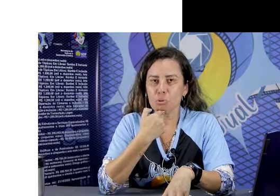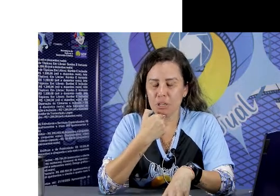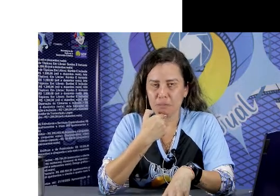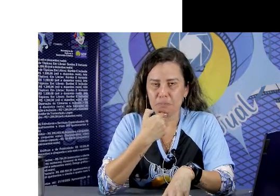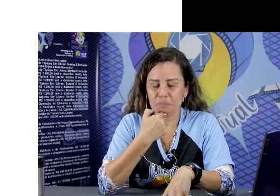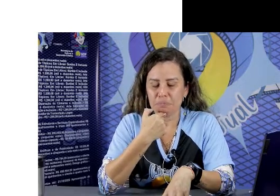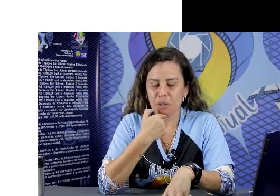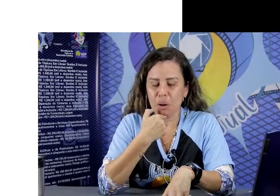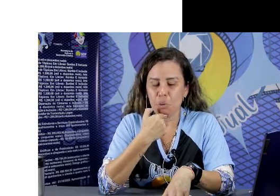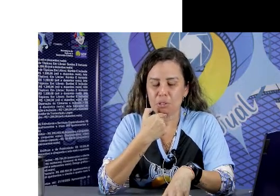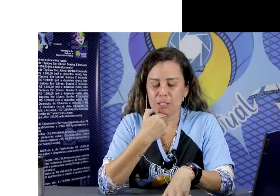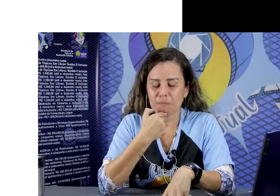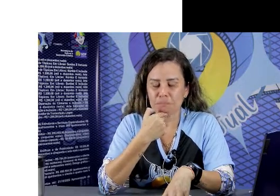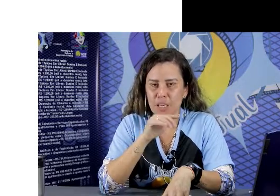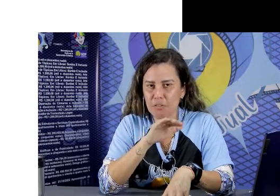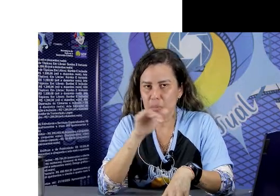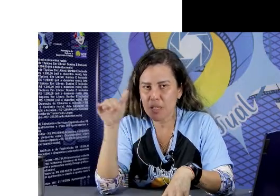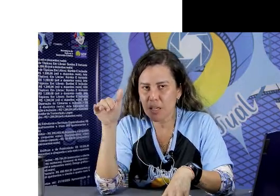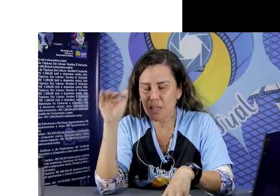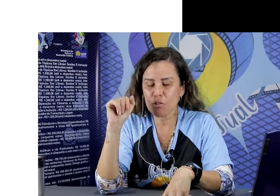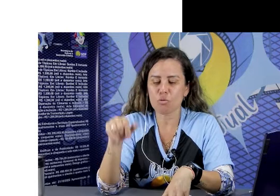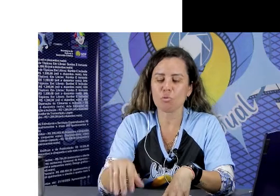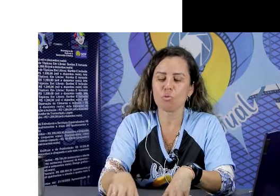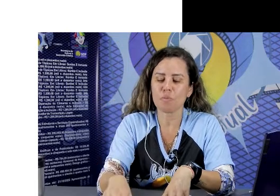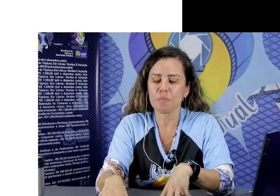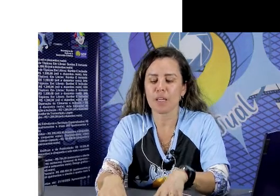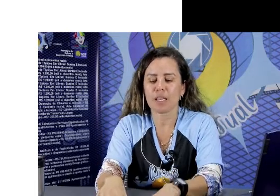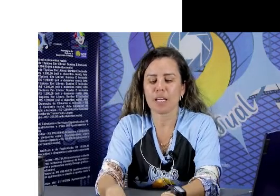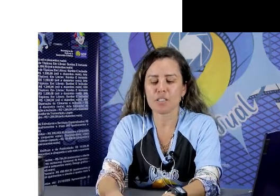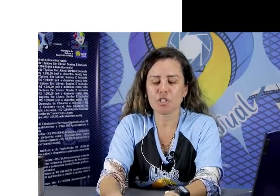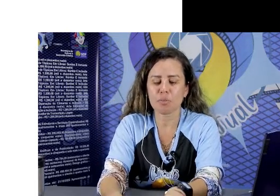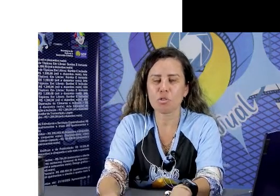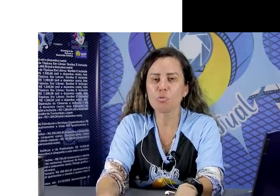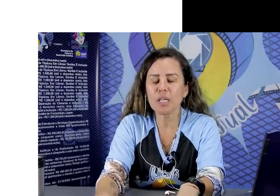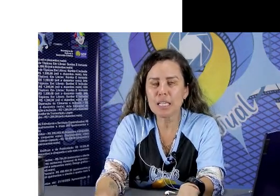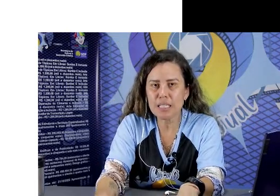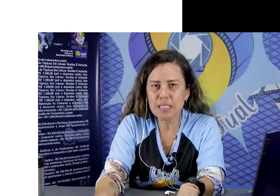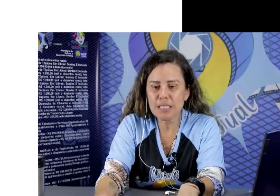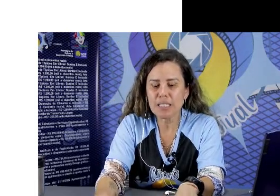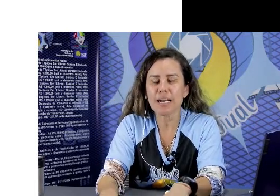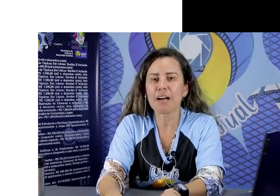procurem uma moça, que a família inteira é de surdo, que ela se chama Sueli Carvalho.